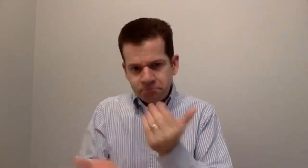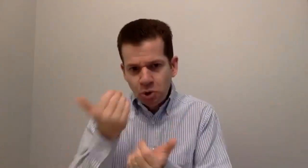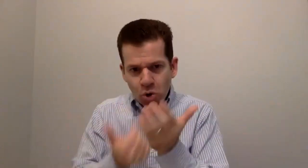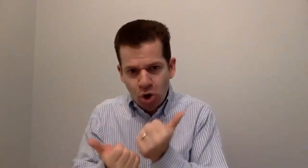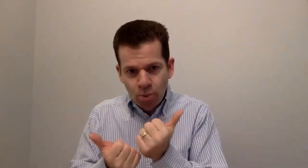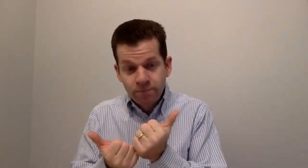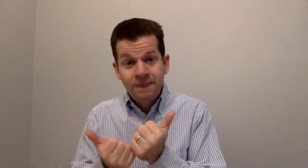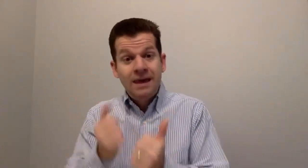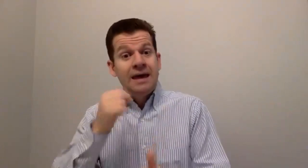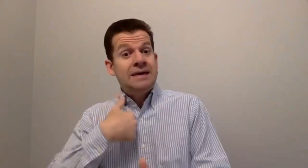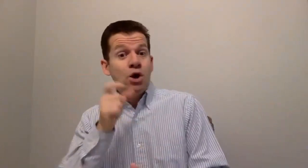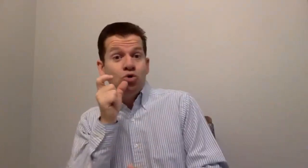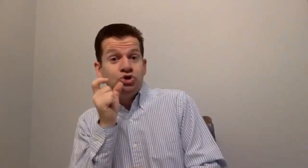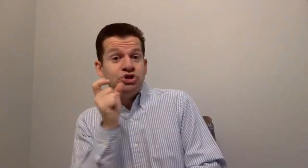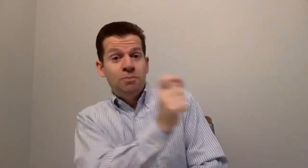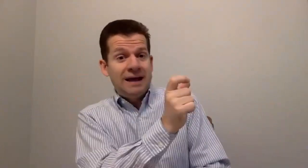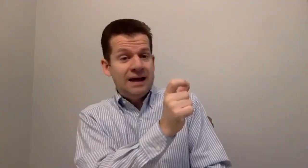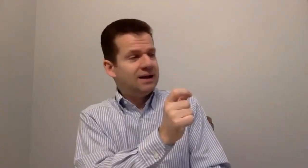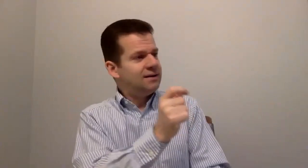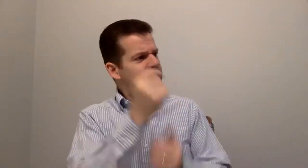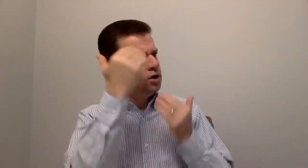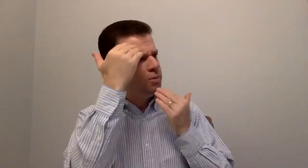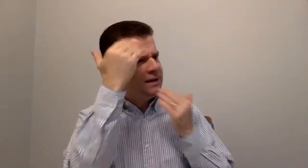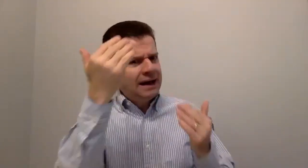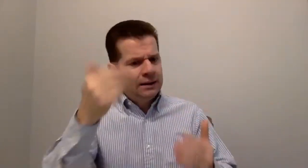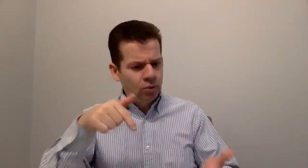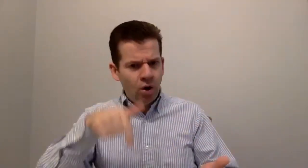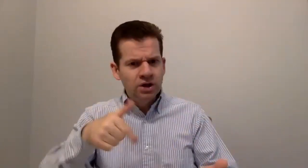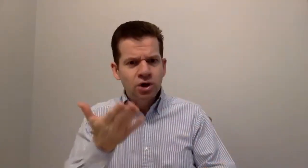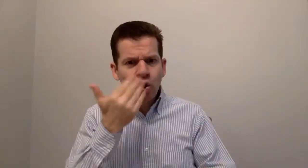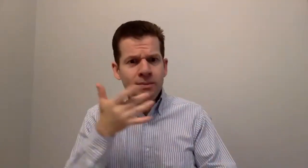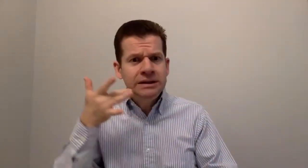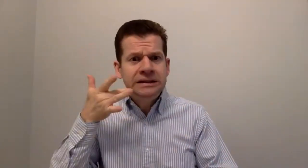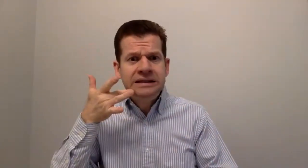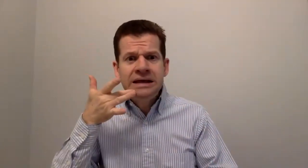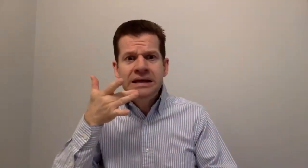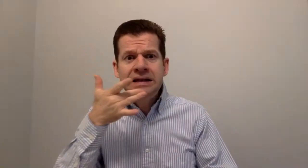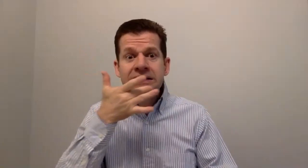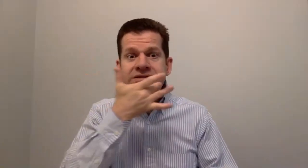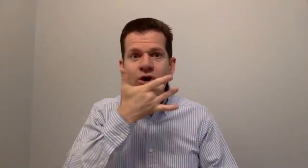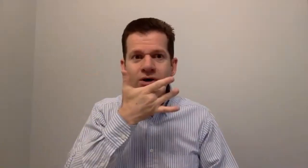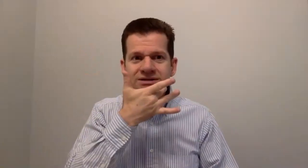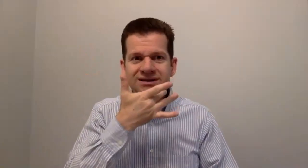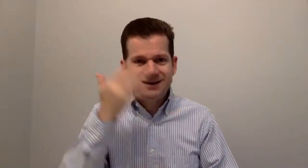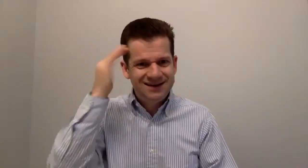eu como e eu digo para ela, obrigado, olha só, comida deliciosa,